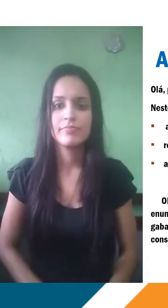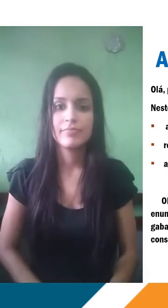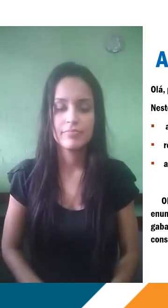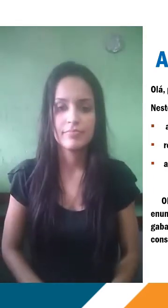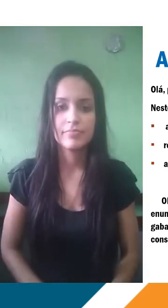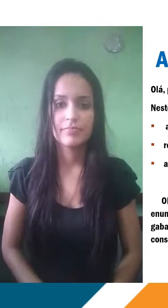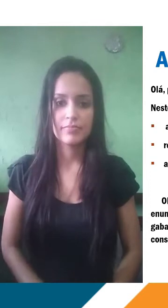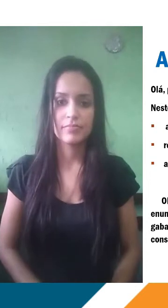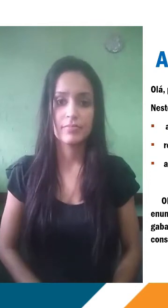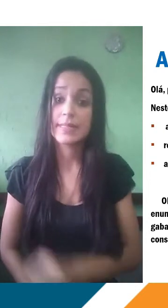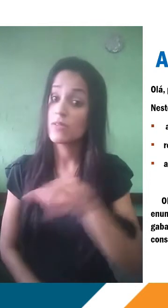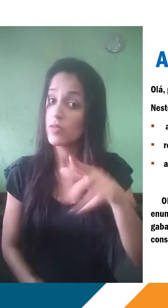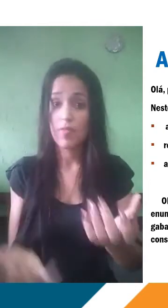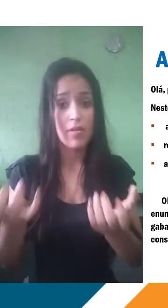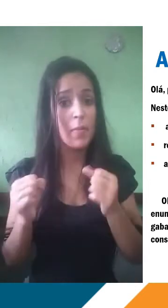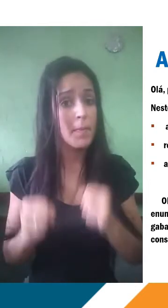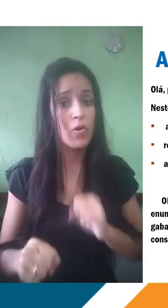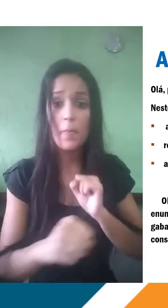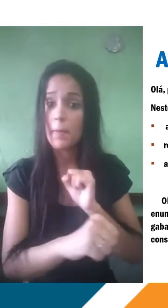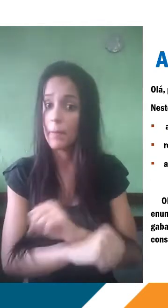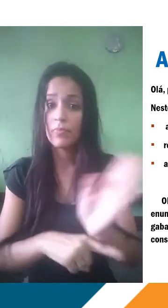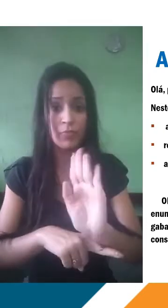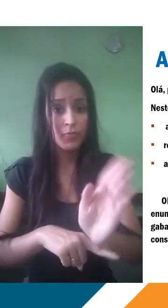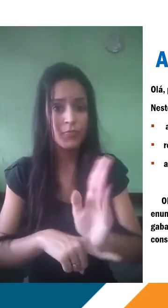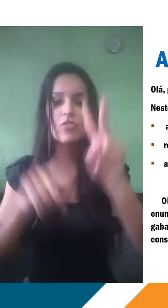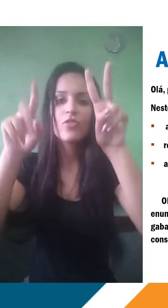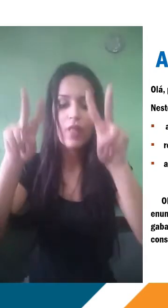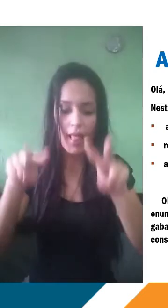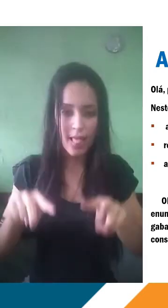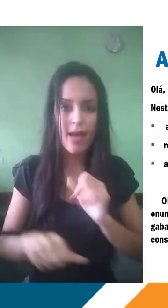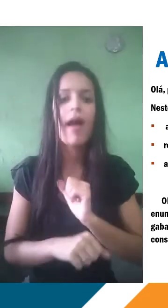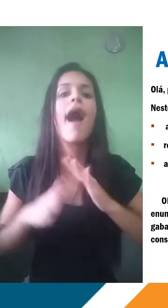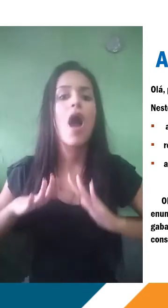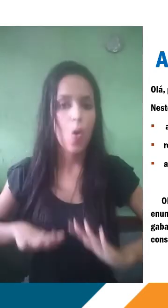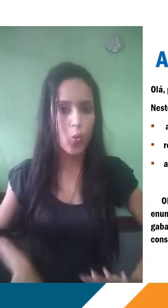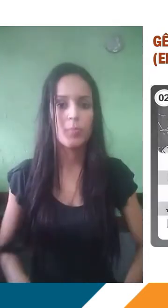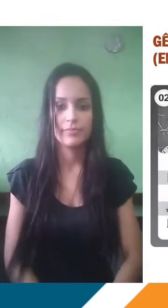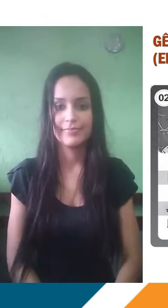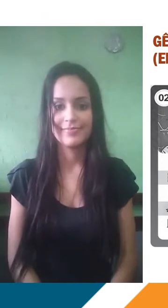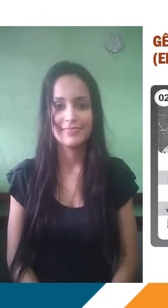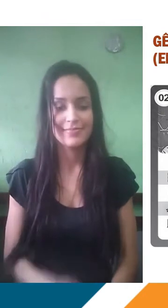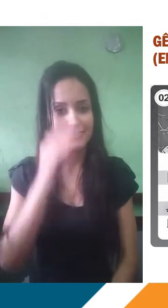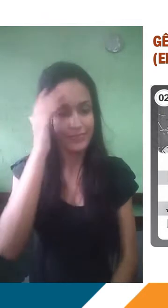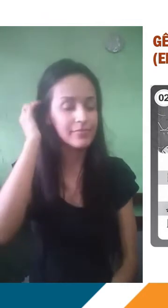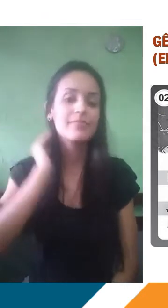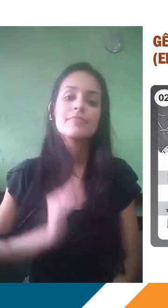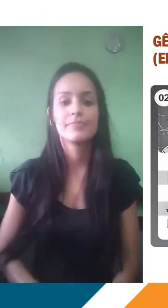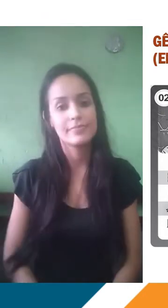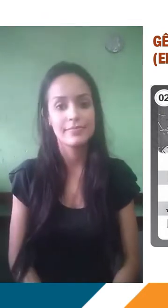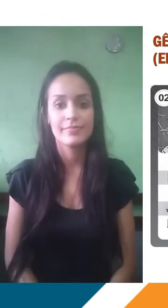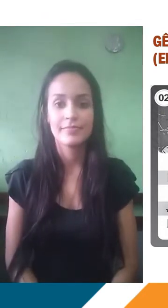apresentação para a consulta. Caso você queira, pode parar o vídeo para consultá-lo. Bom, pessoal,